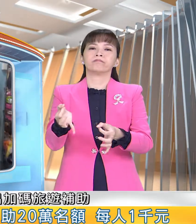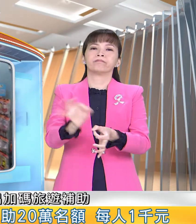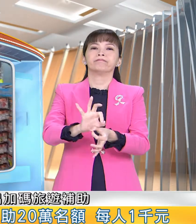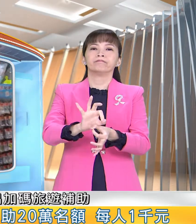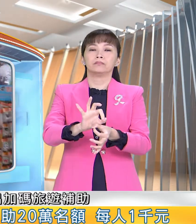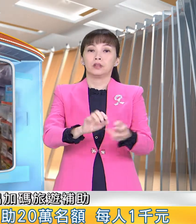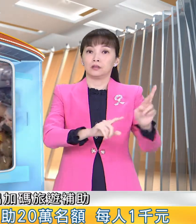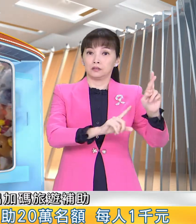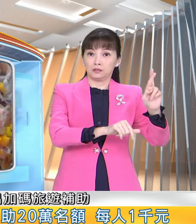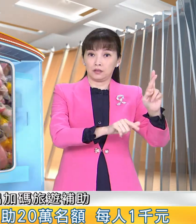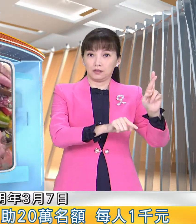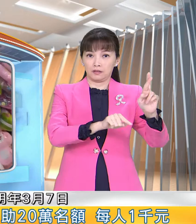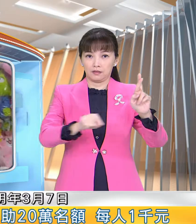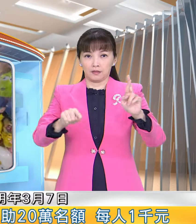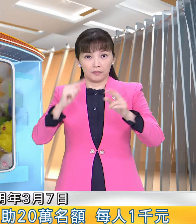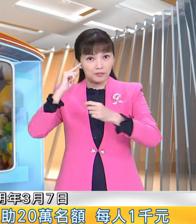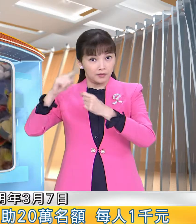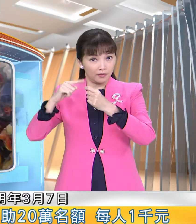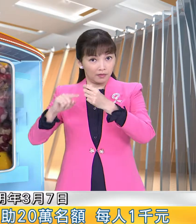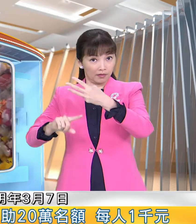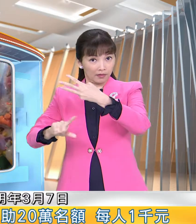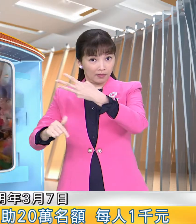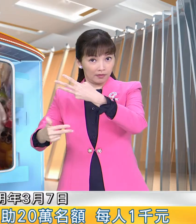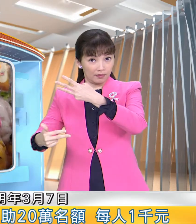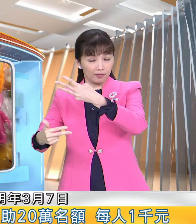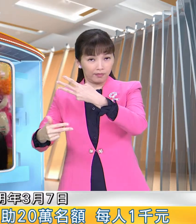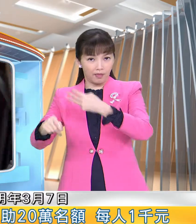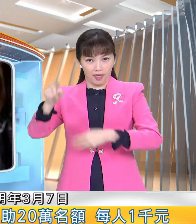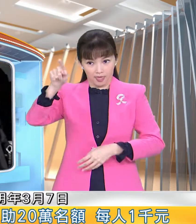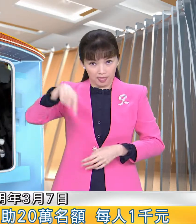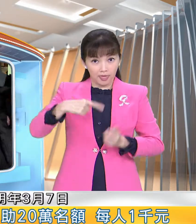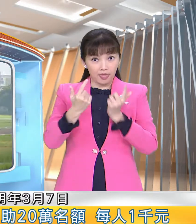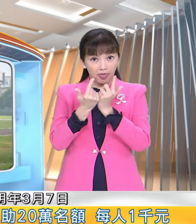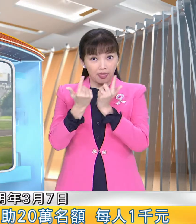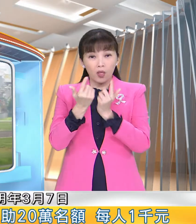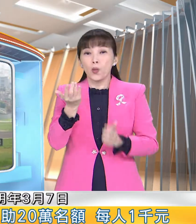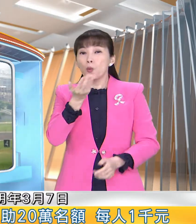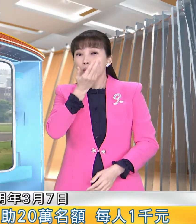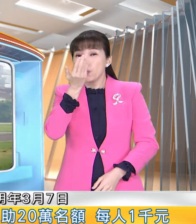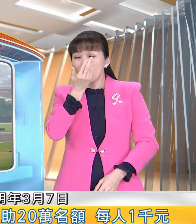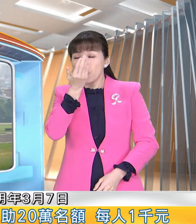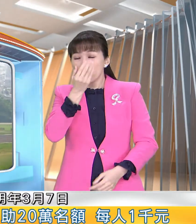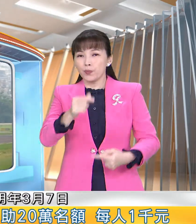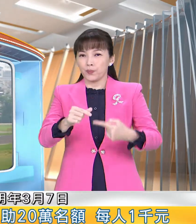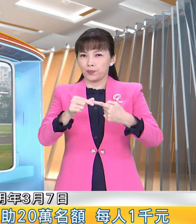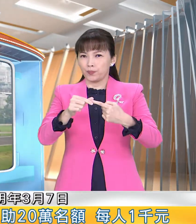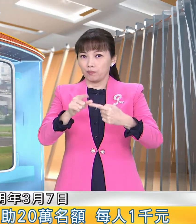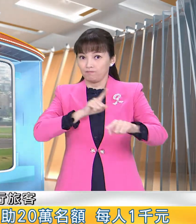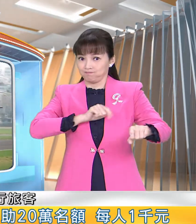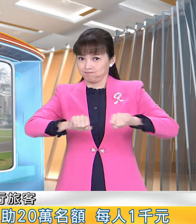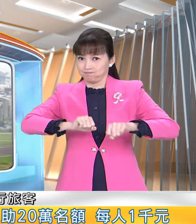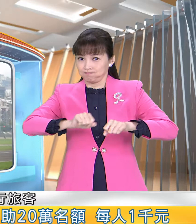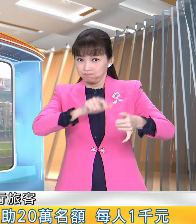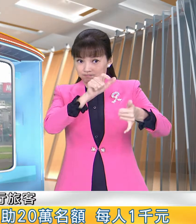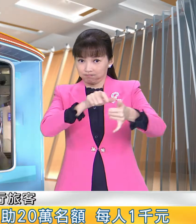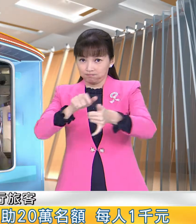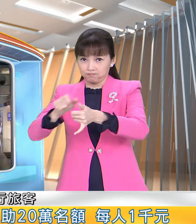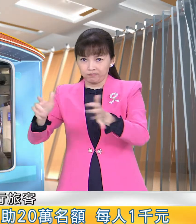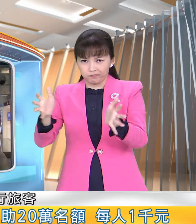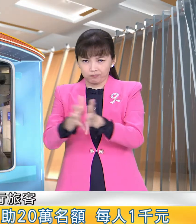游补助，时间是从12月到明年的3月7号，补助10万名自由